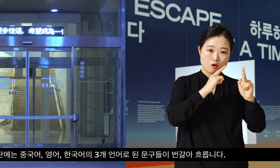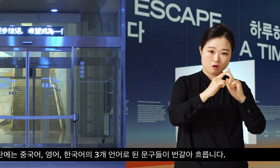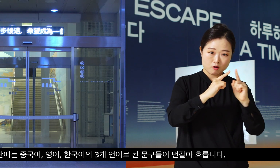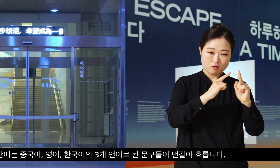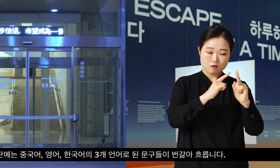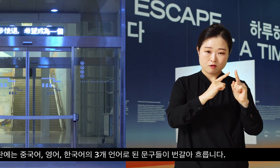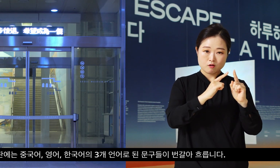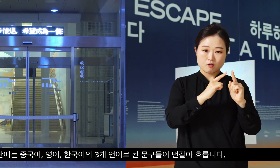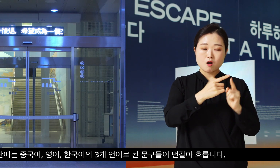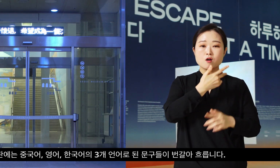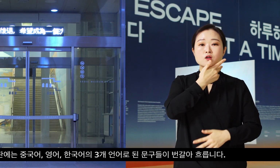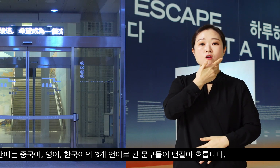영어,